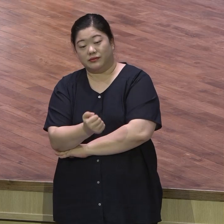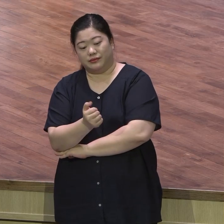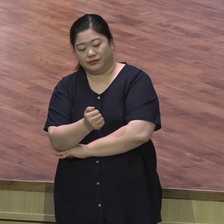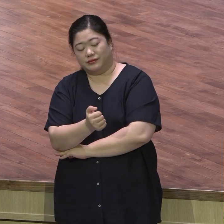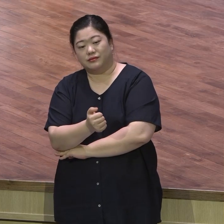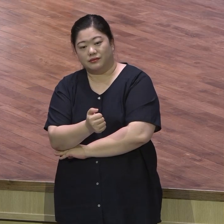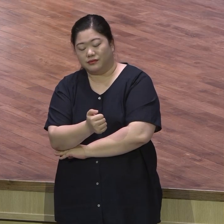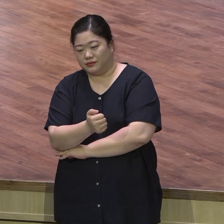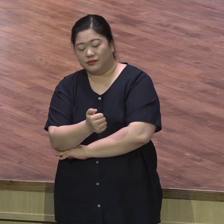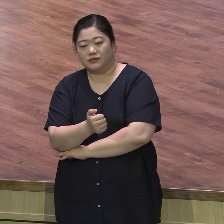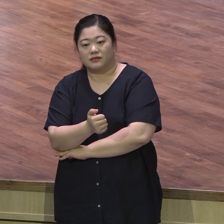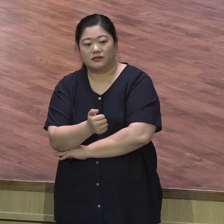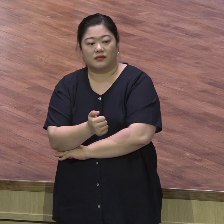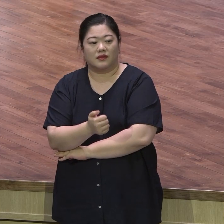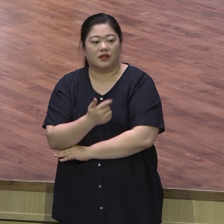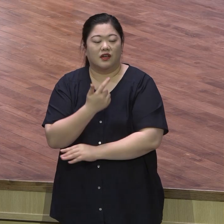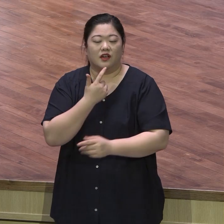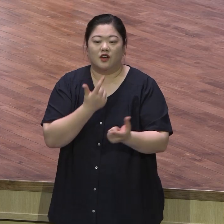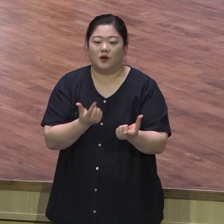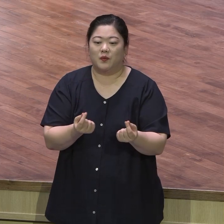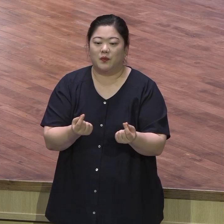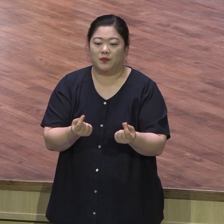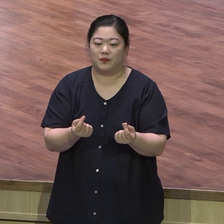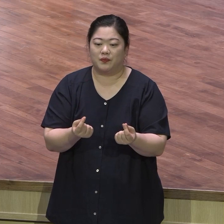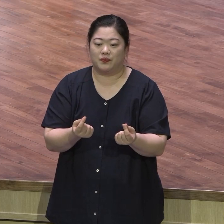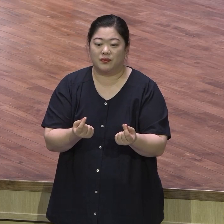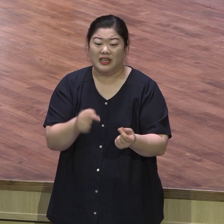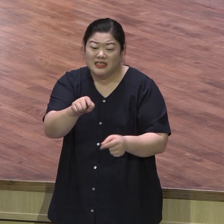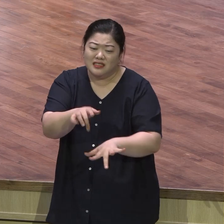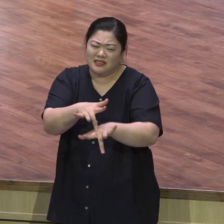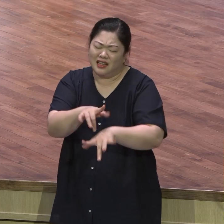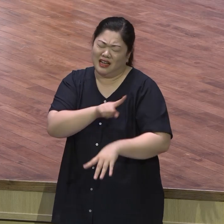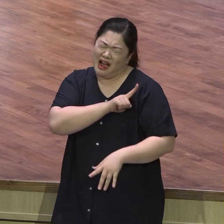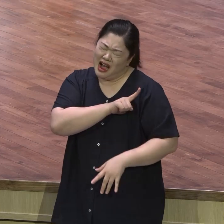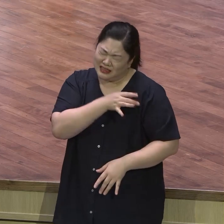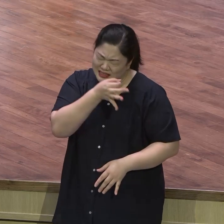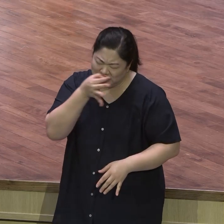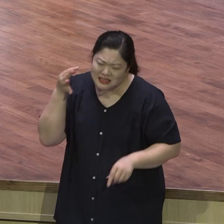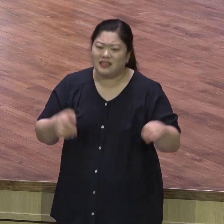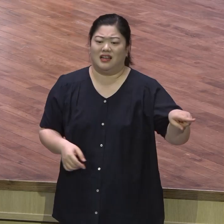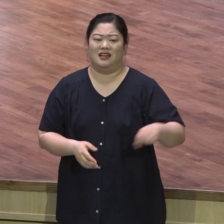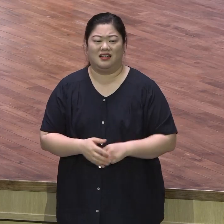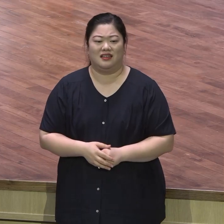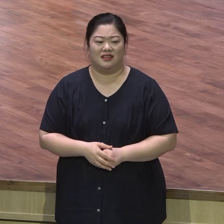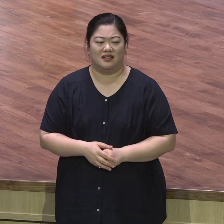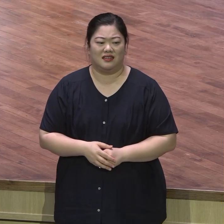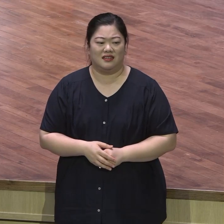식으로 가면 무교회로 빠집니다. 사단이 원하는 거예요. 지금 오래 가면 안 돼요.